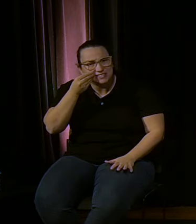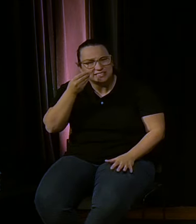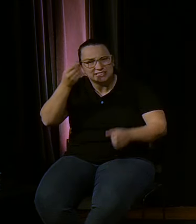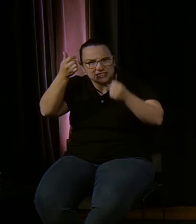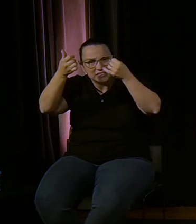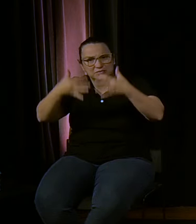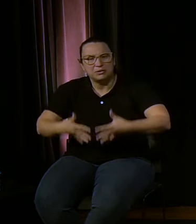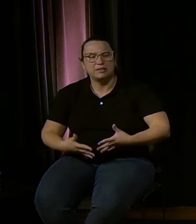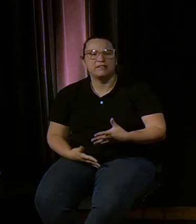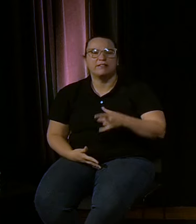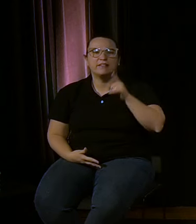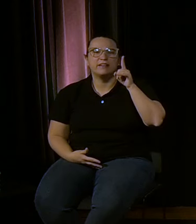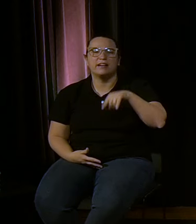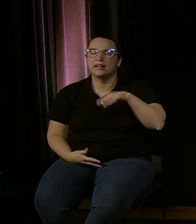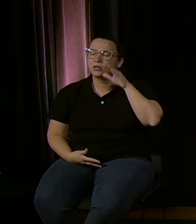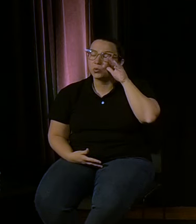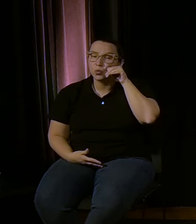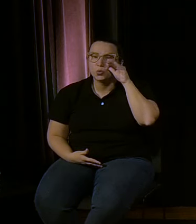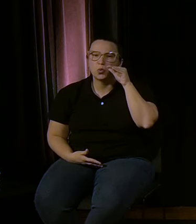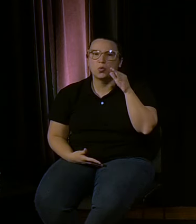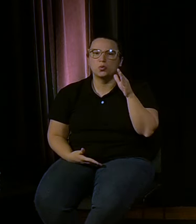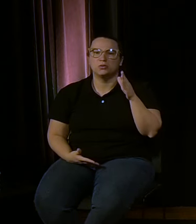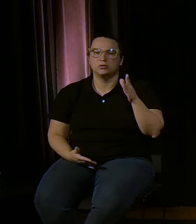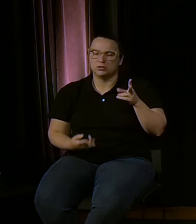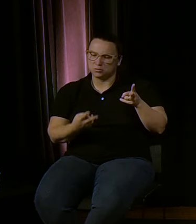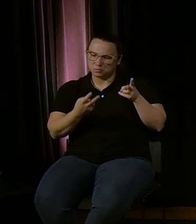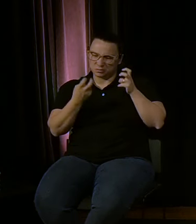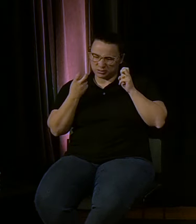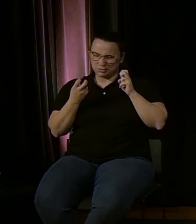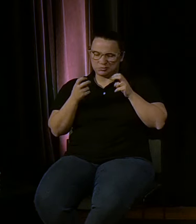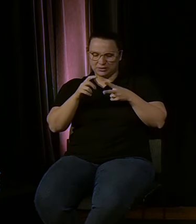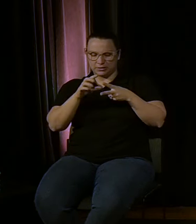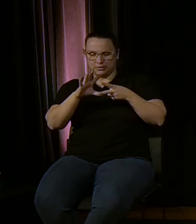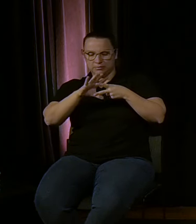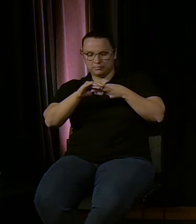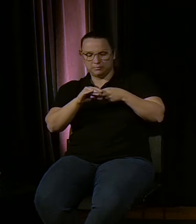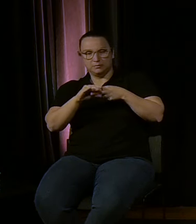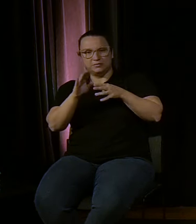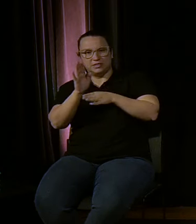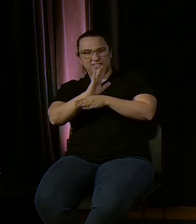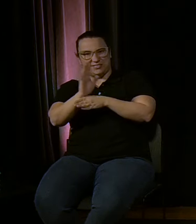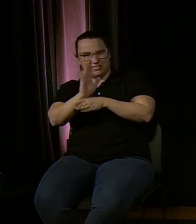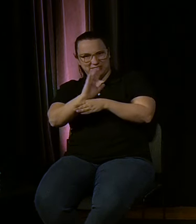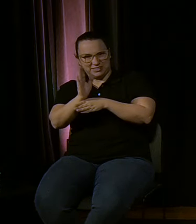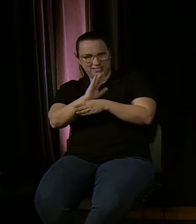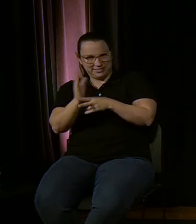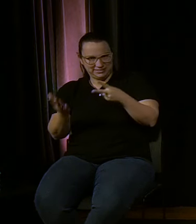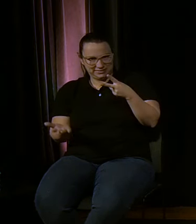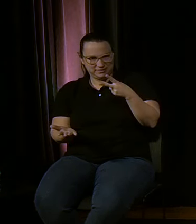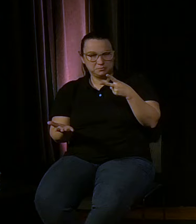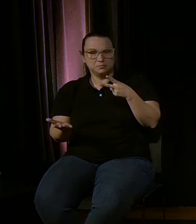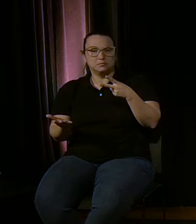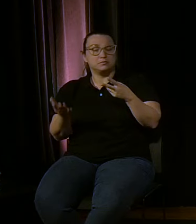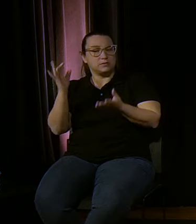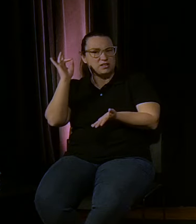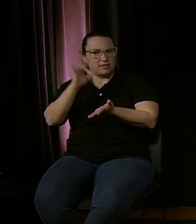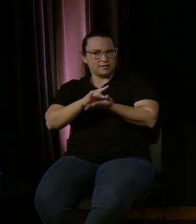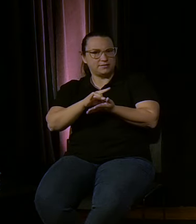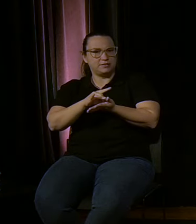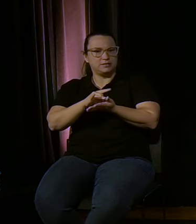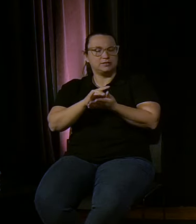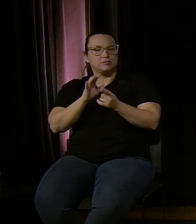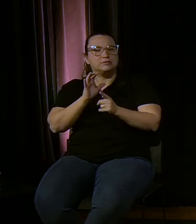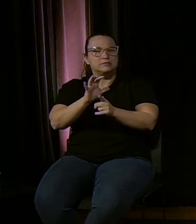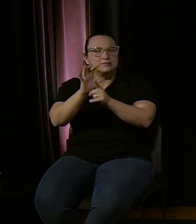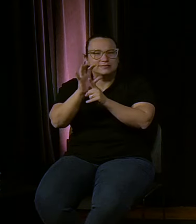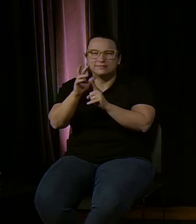que é muito curioso perceber a junção desses dois filmes, porque eles não estão necessariamente. Eles estão, na verdade, evocando